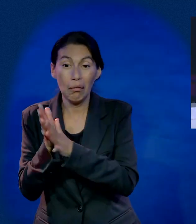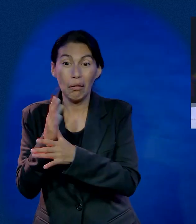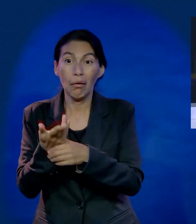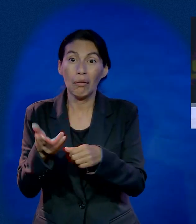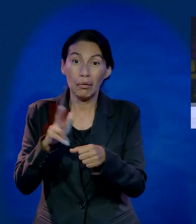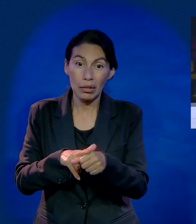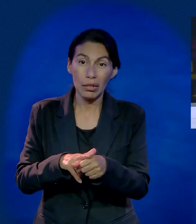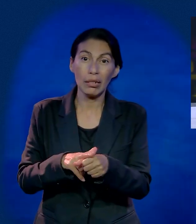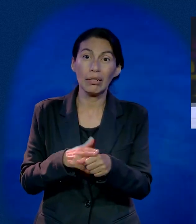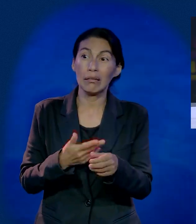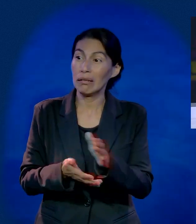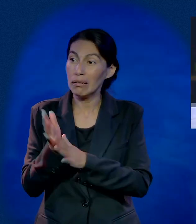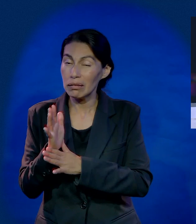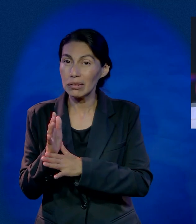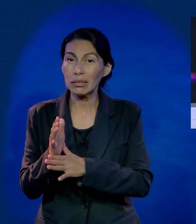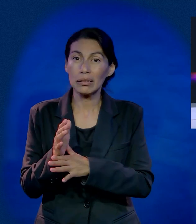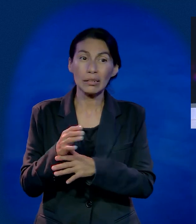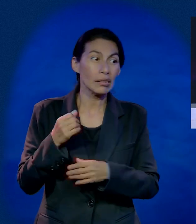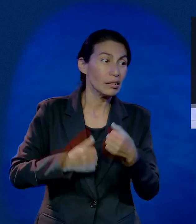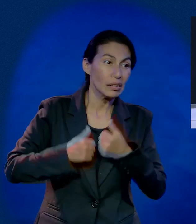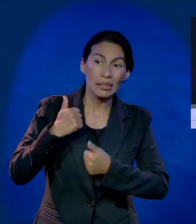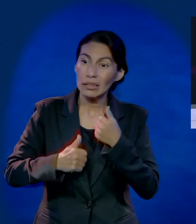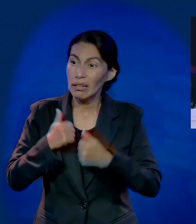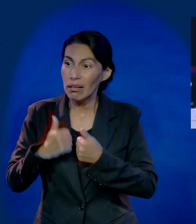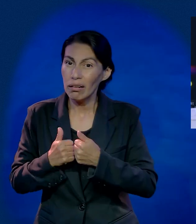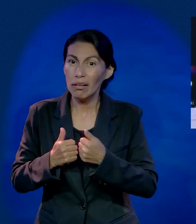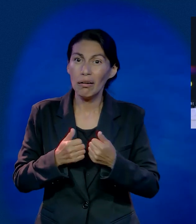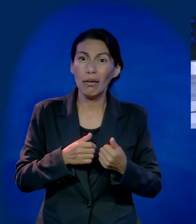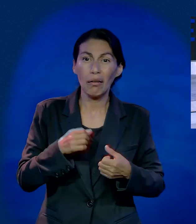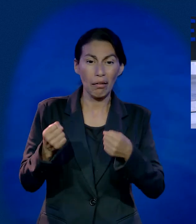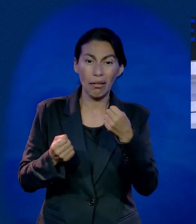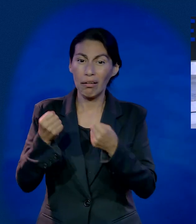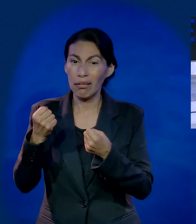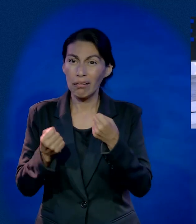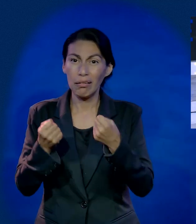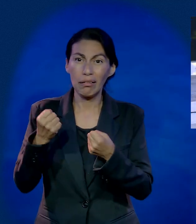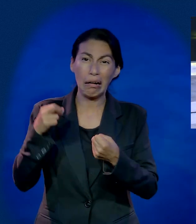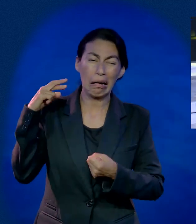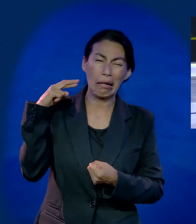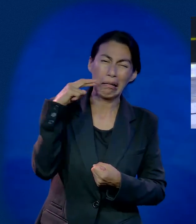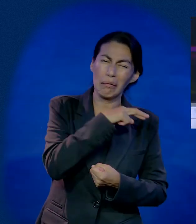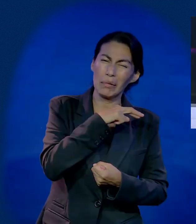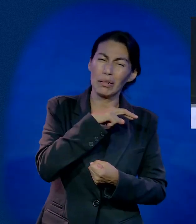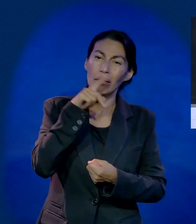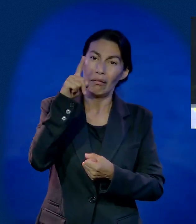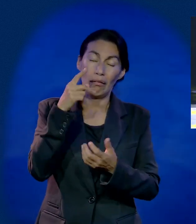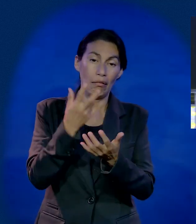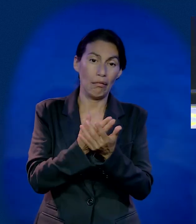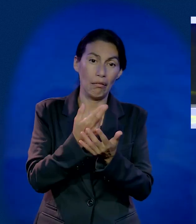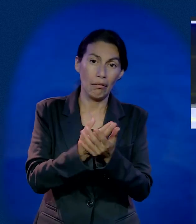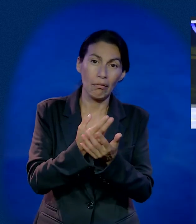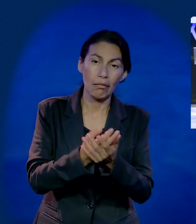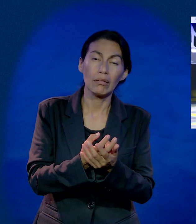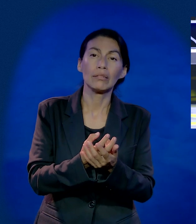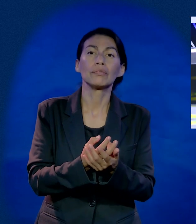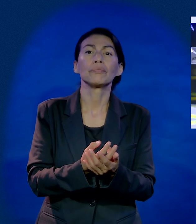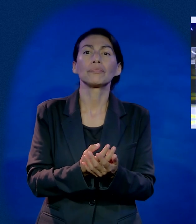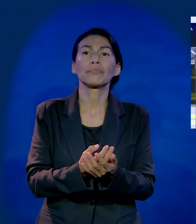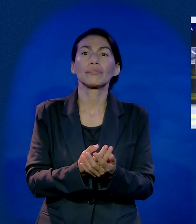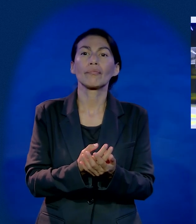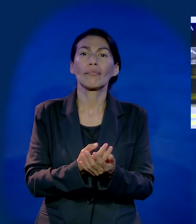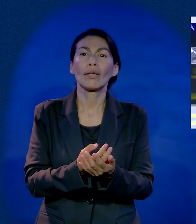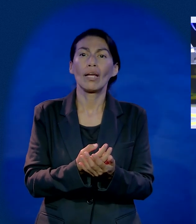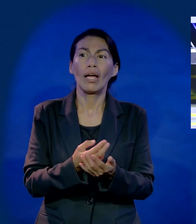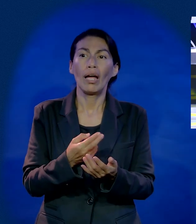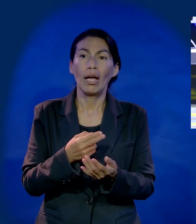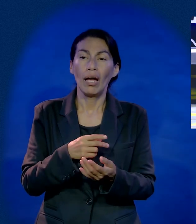en impacto. Vámonos, vámonos, rápido. La agarro, la niña en un llanto. Y vamos saliendo, corriendo. Nos subimos al carro. Manejé